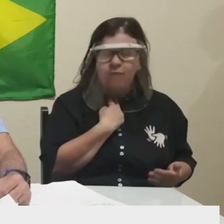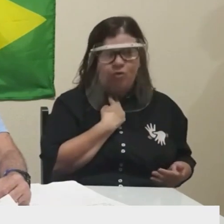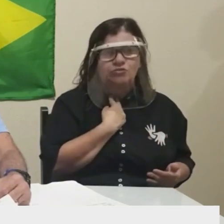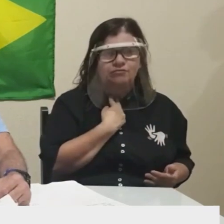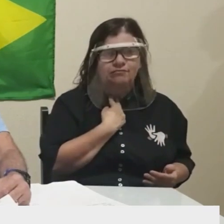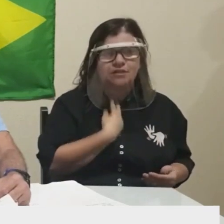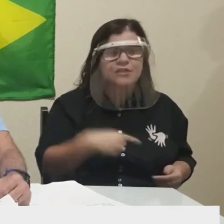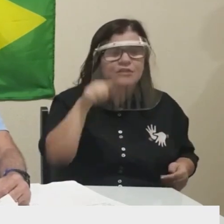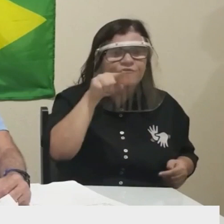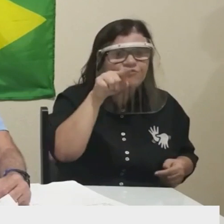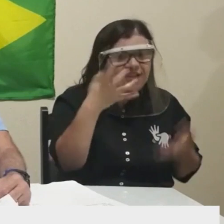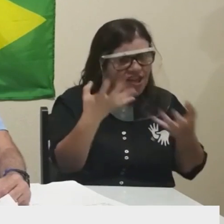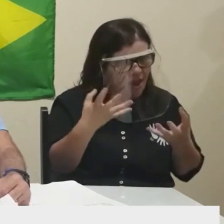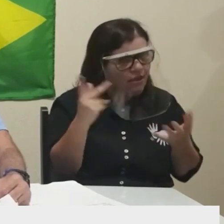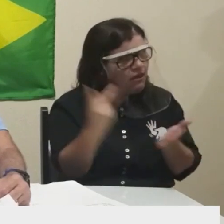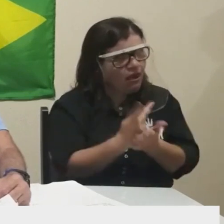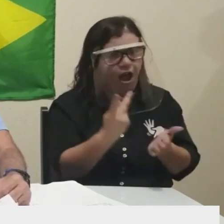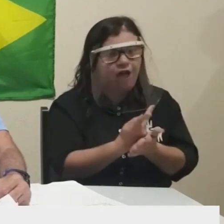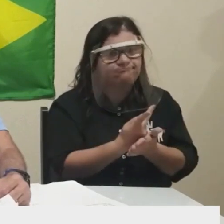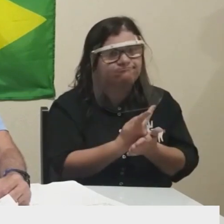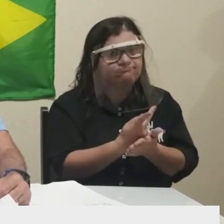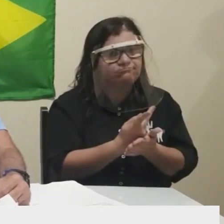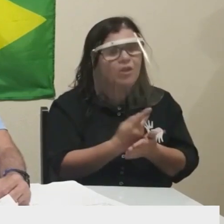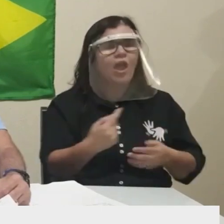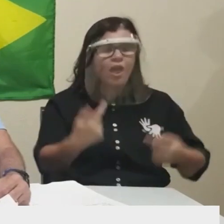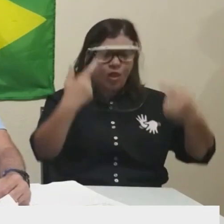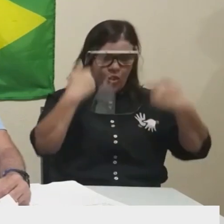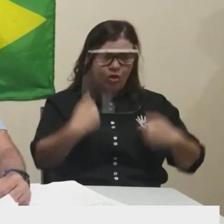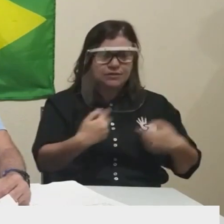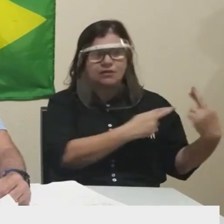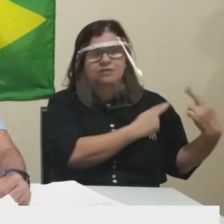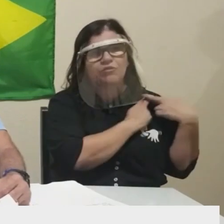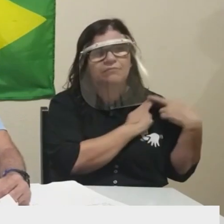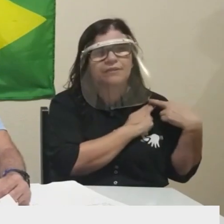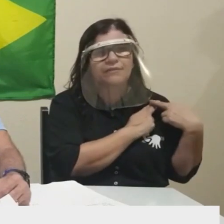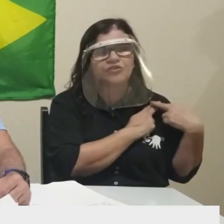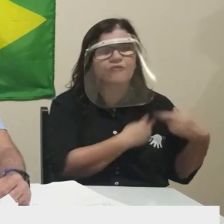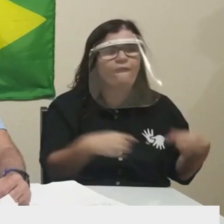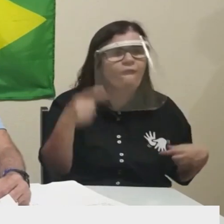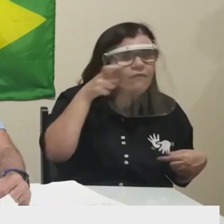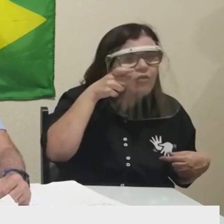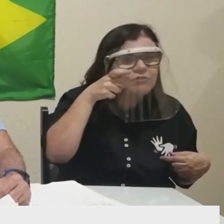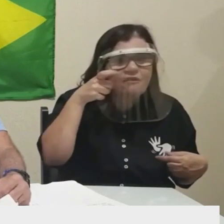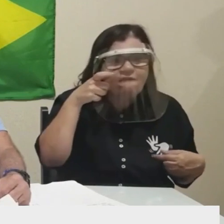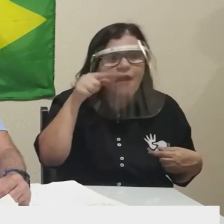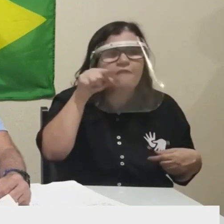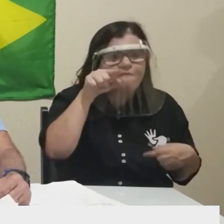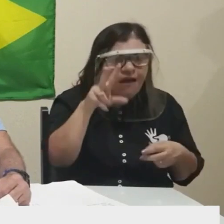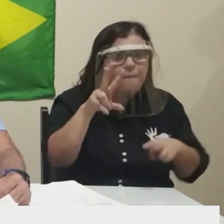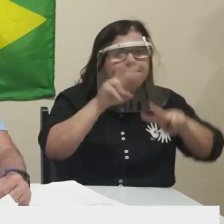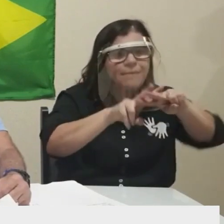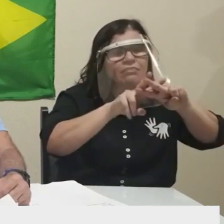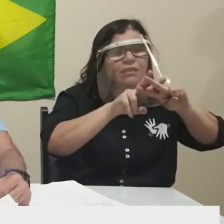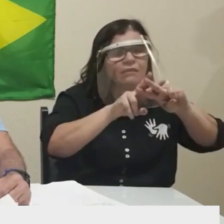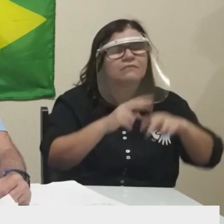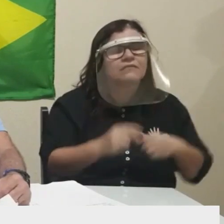você quer fazer coisa errada, da nossa parte, a Polícia Federal vai estar atenta, vai atuar